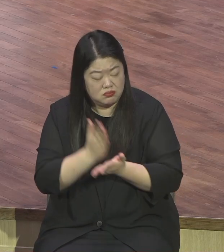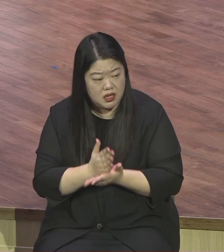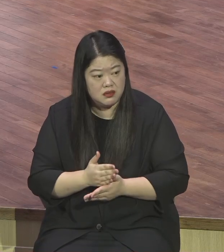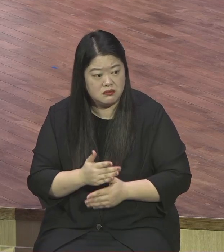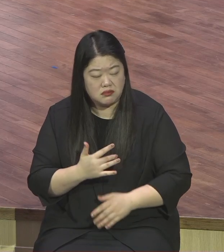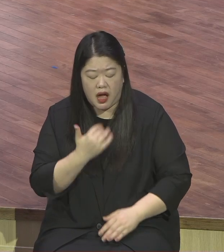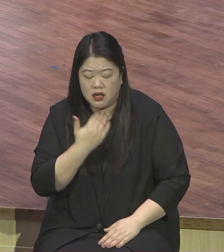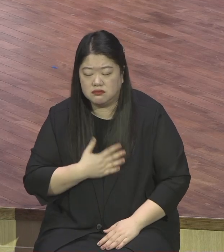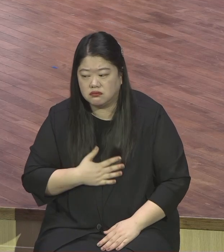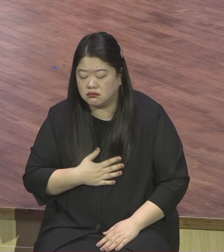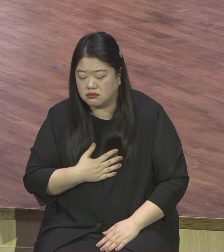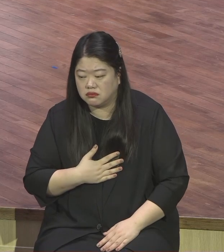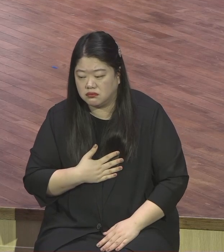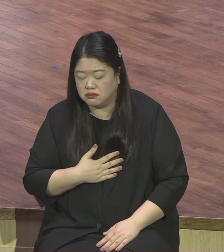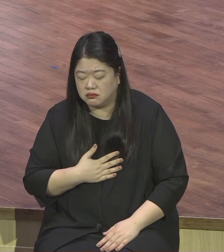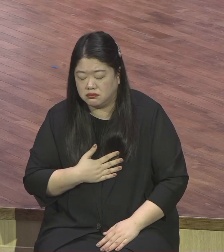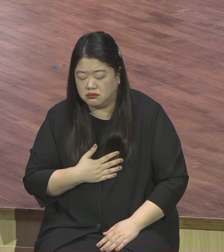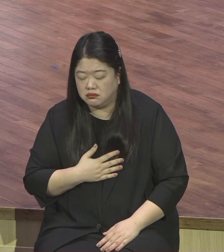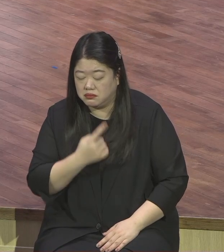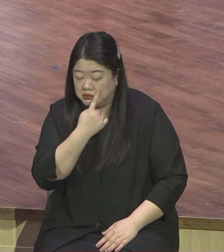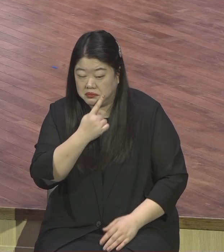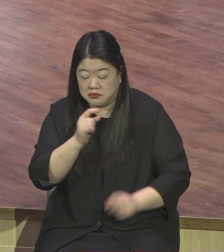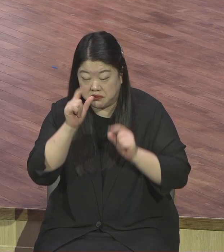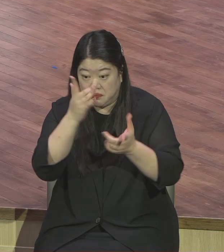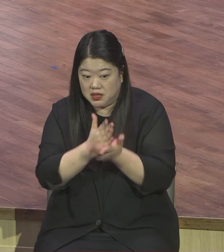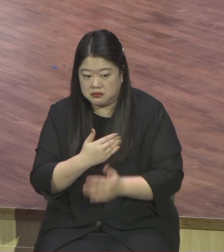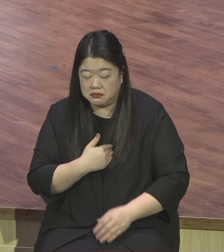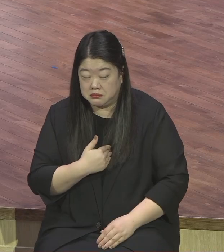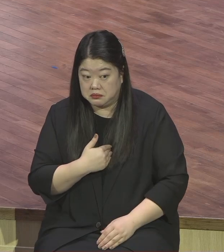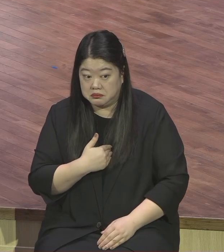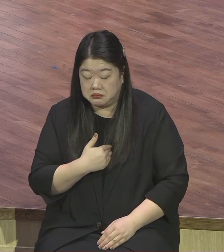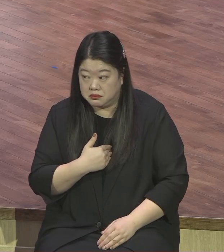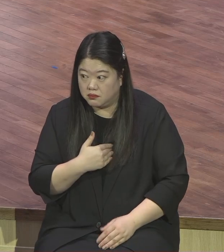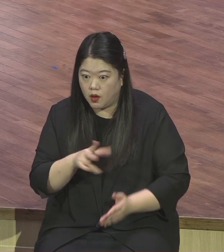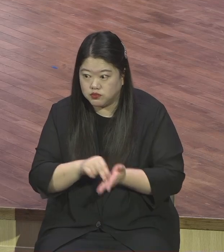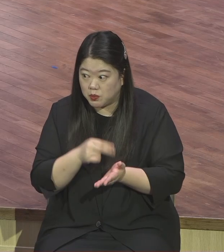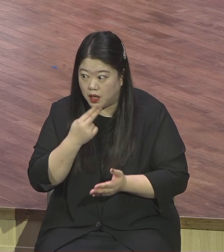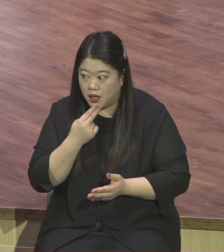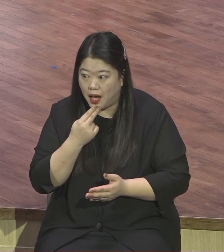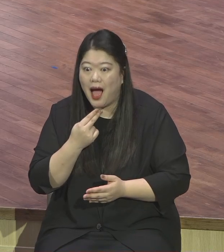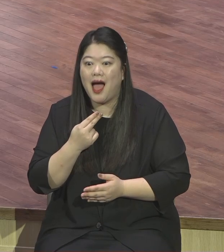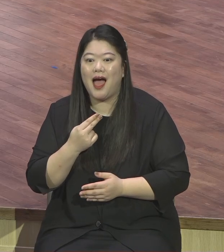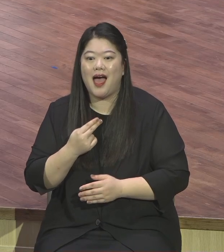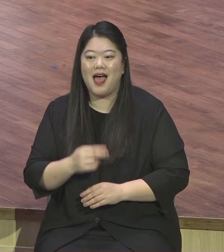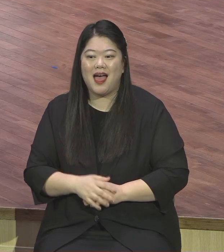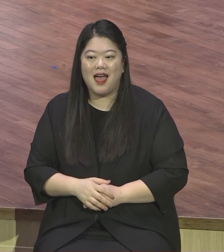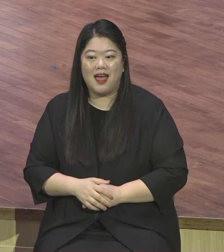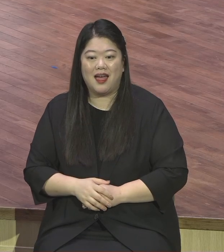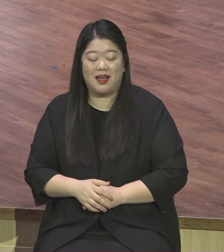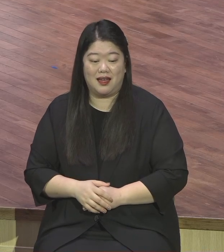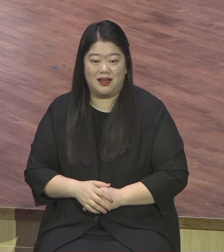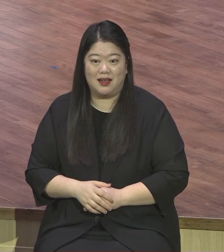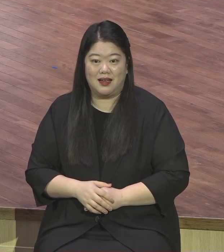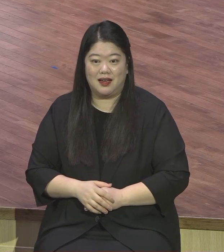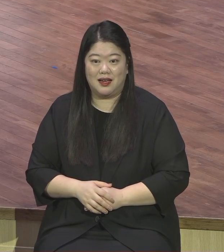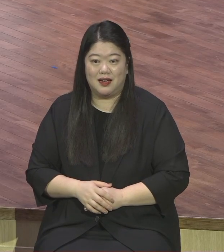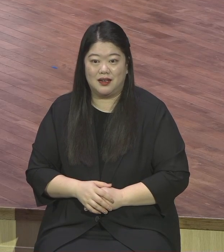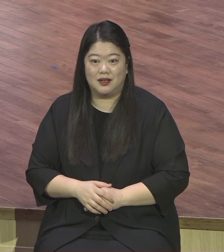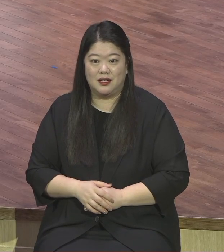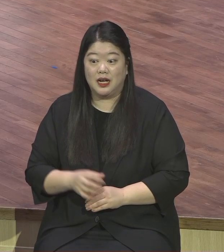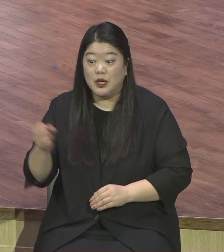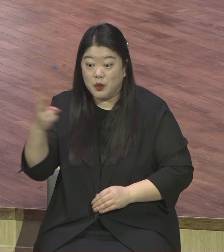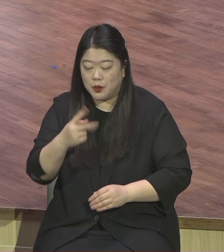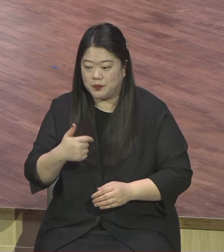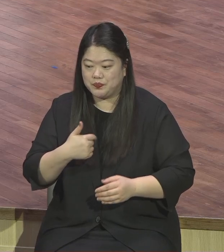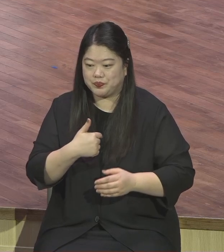우리 사촌은 같이 교사할 때요, 짝대기 긴 걸 하나 가지고 가지고 예배 시간에 장례식 대가리를 탁